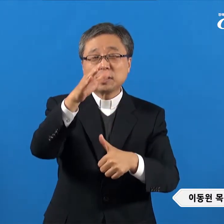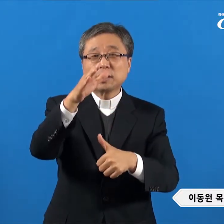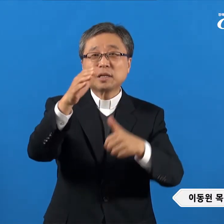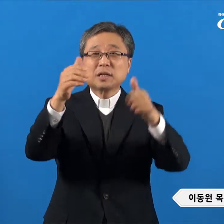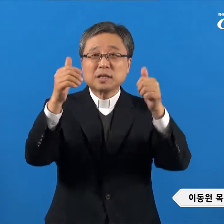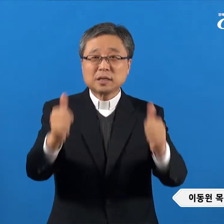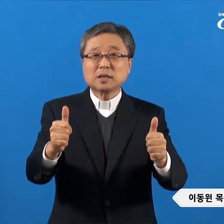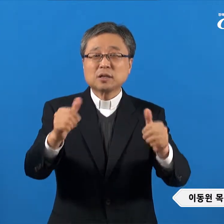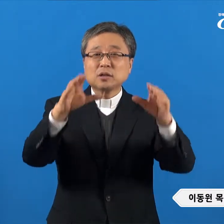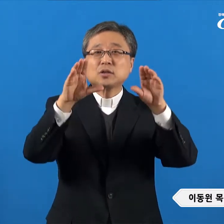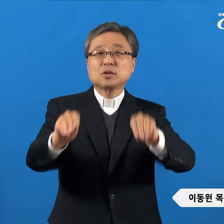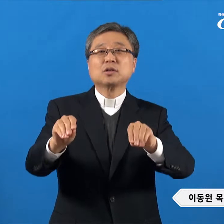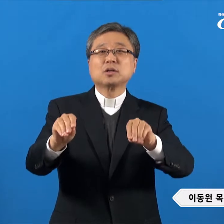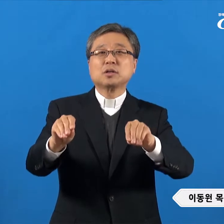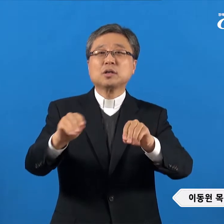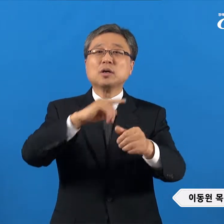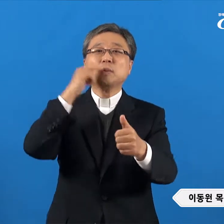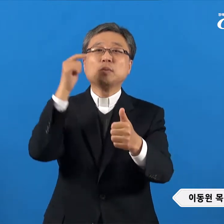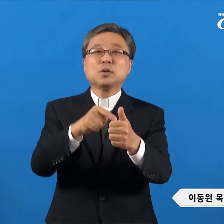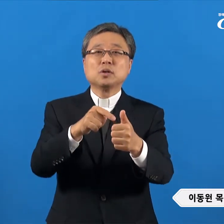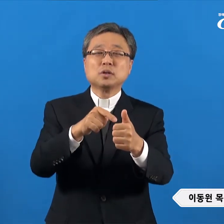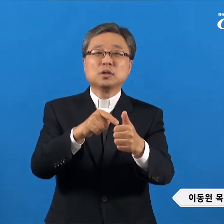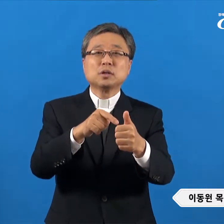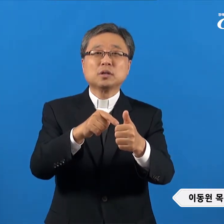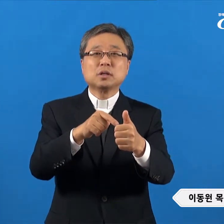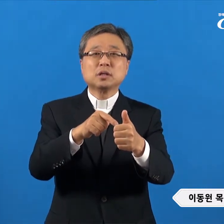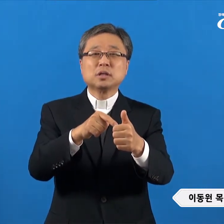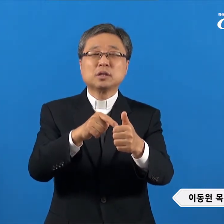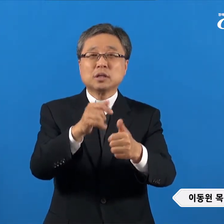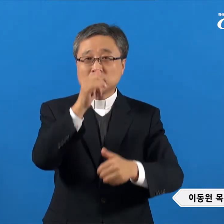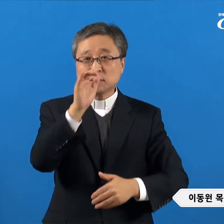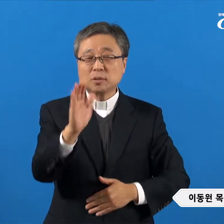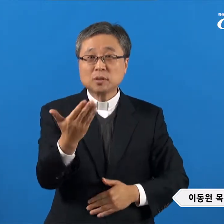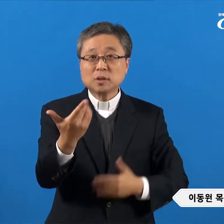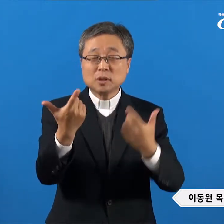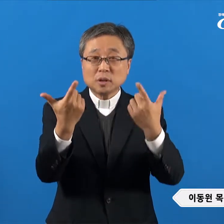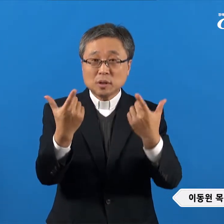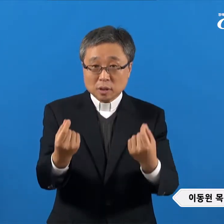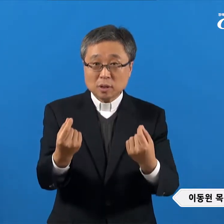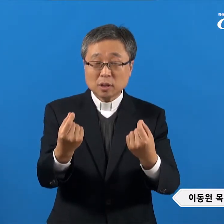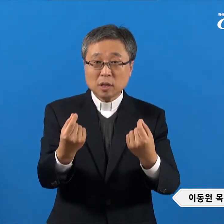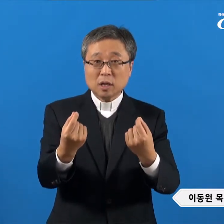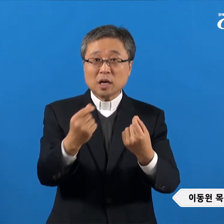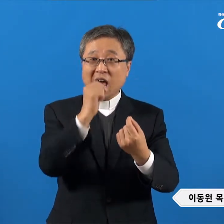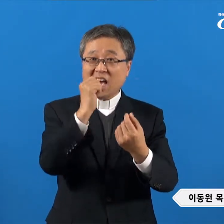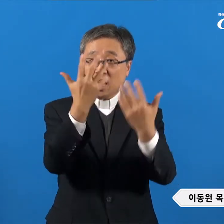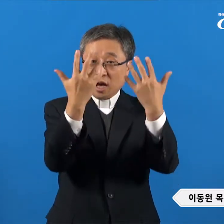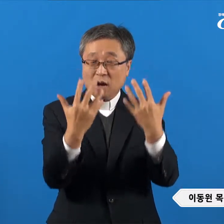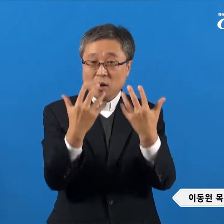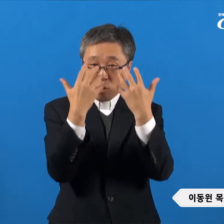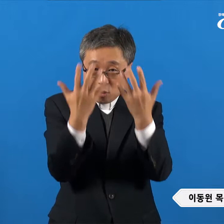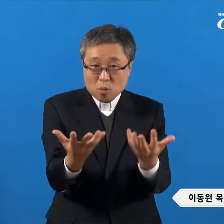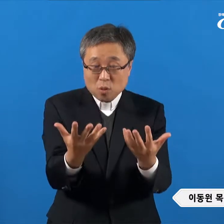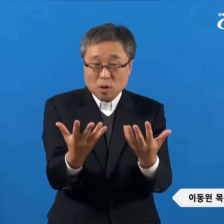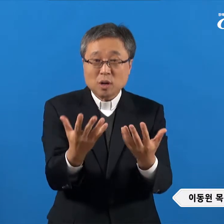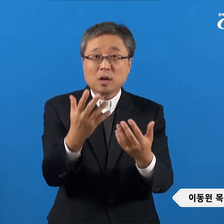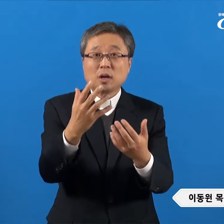집행, 정지라는 명령이 내립니다. 이렇게 석방된 그는 시간의 소중함을